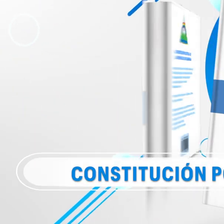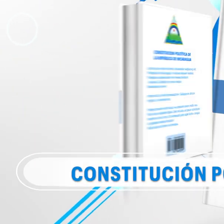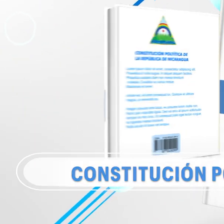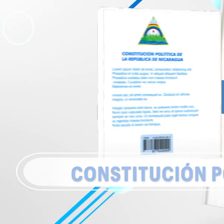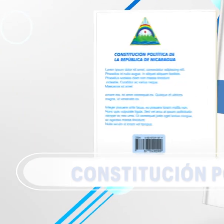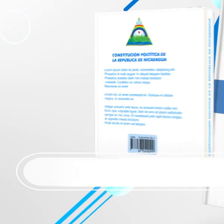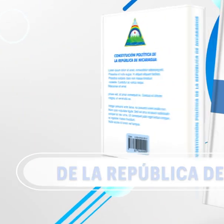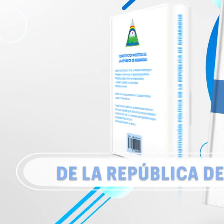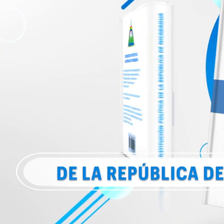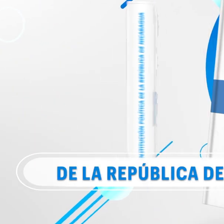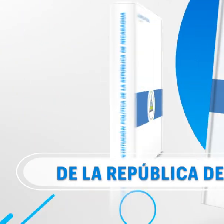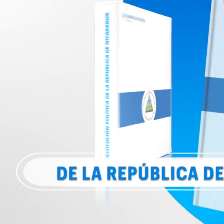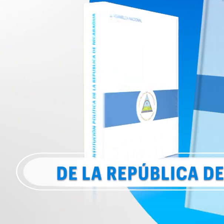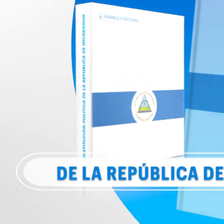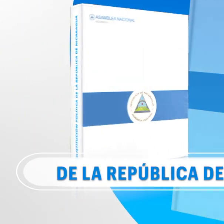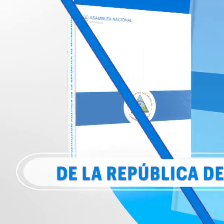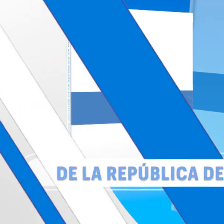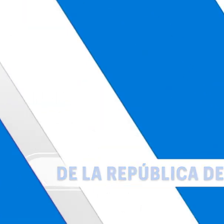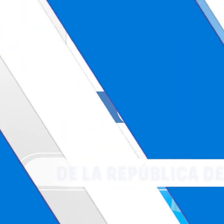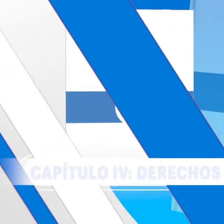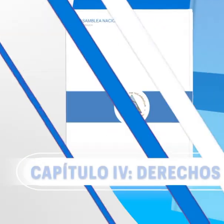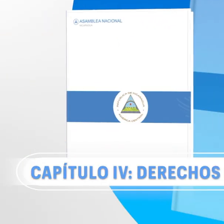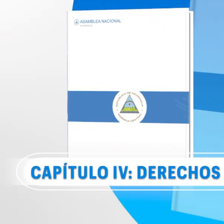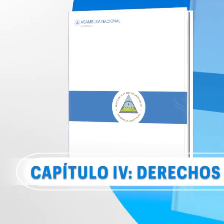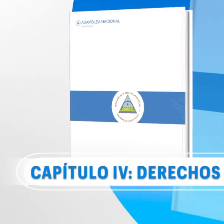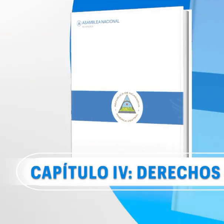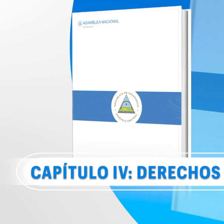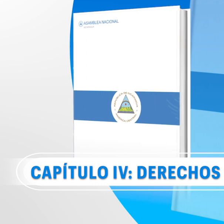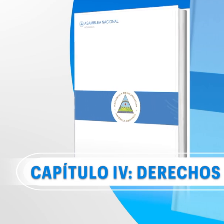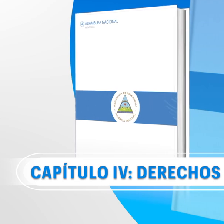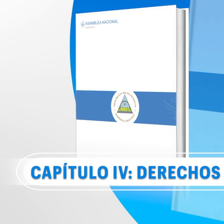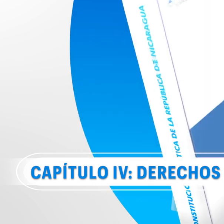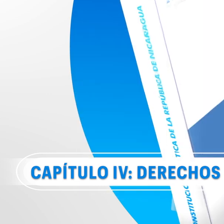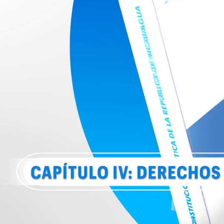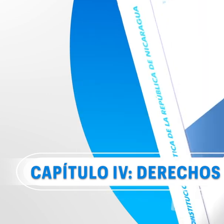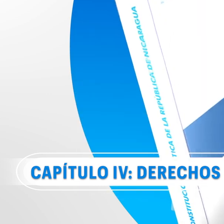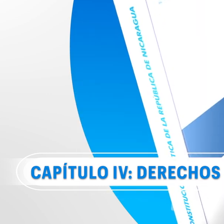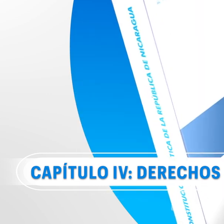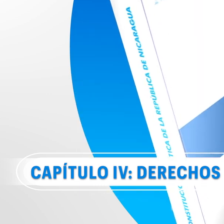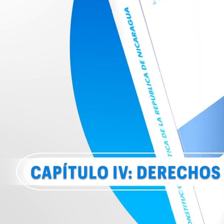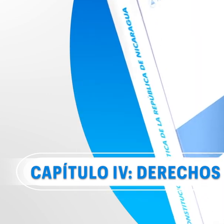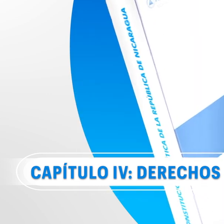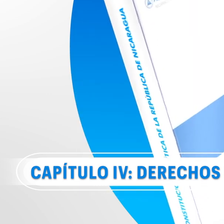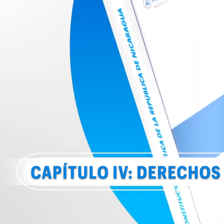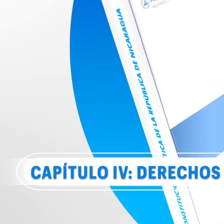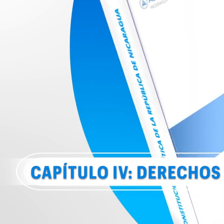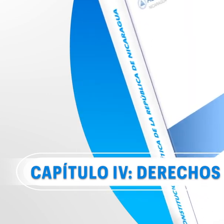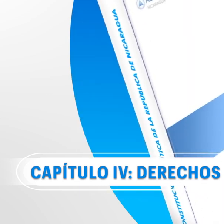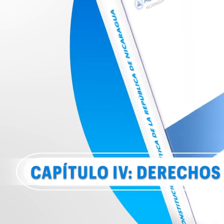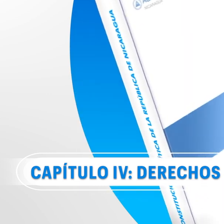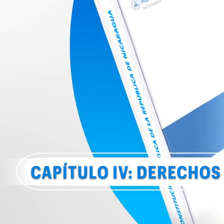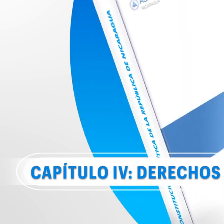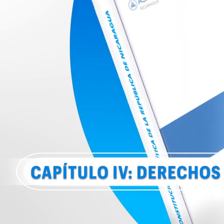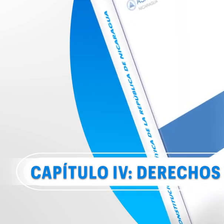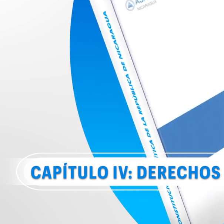Constitución Política de la República de Nicaragua. Capítulo 4. Derechos de la Familia.